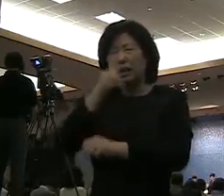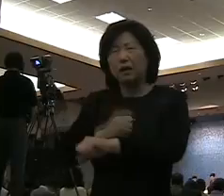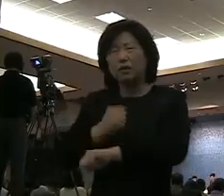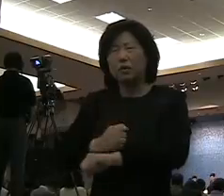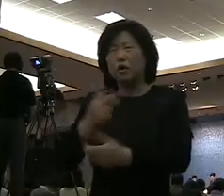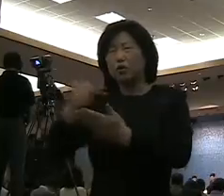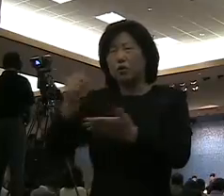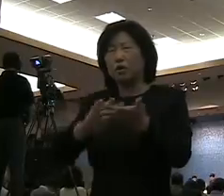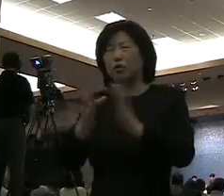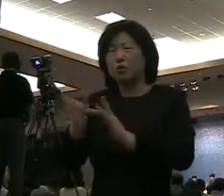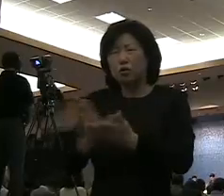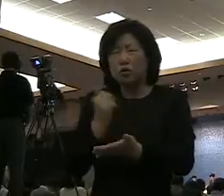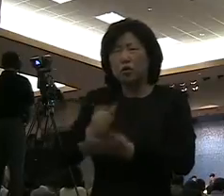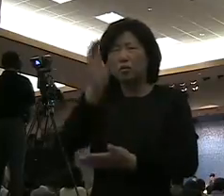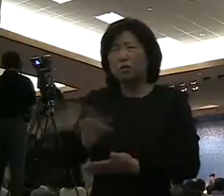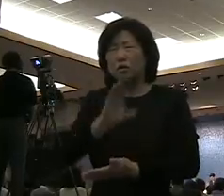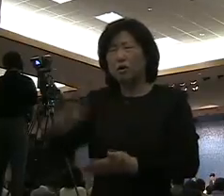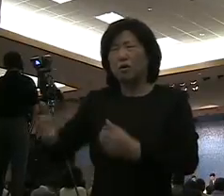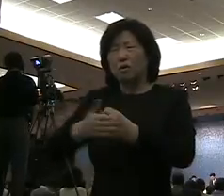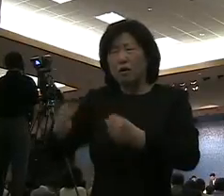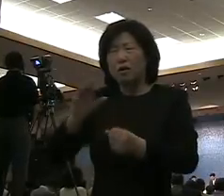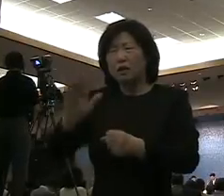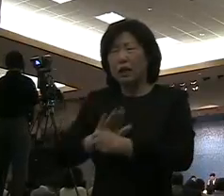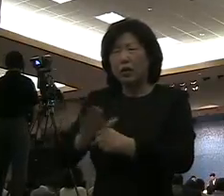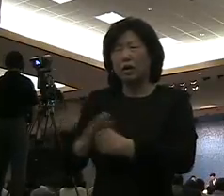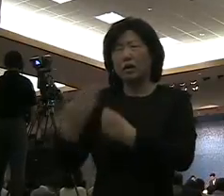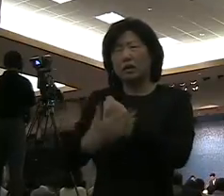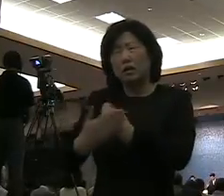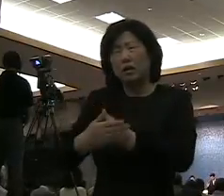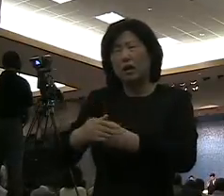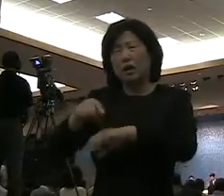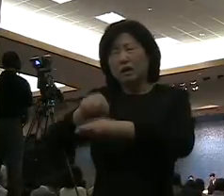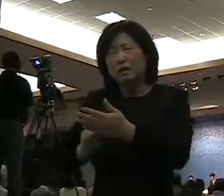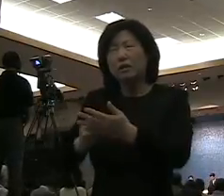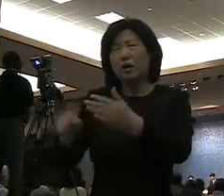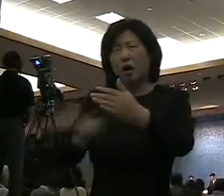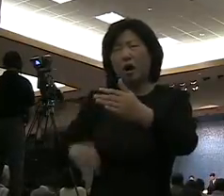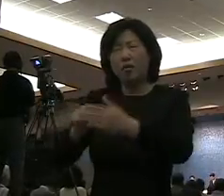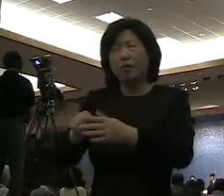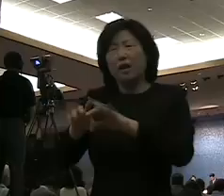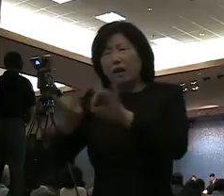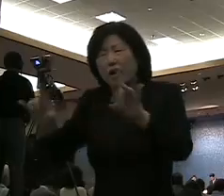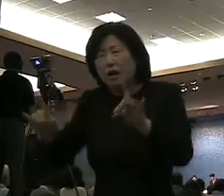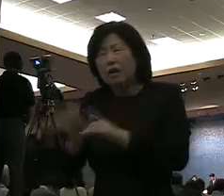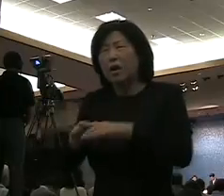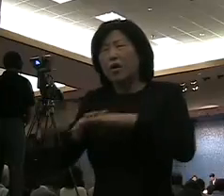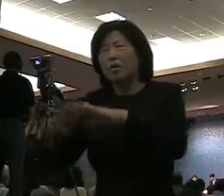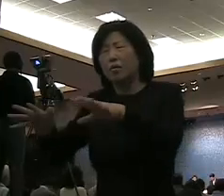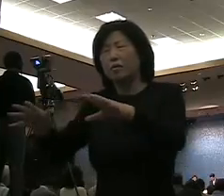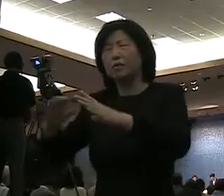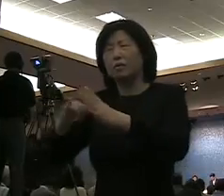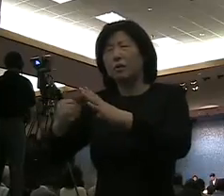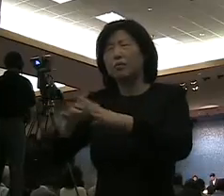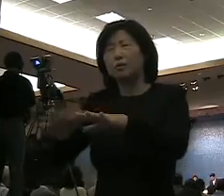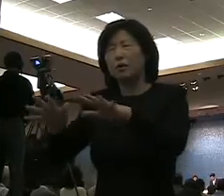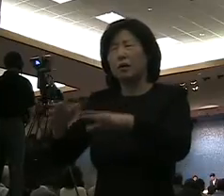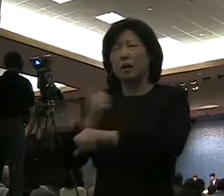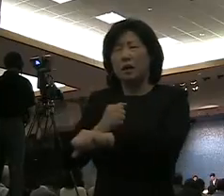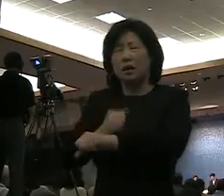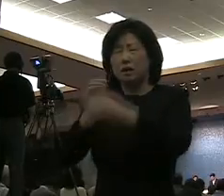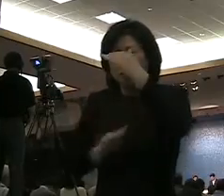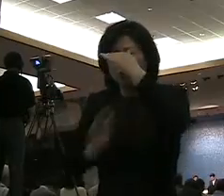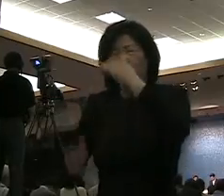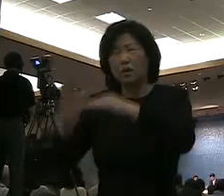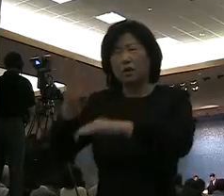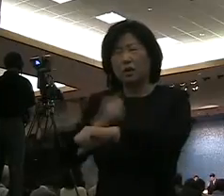그리스도의 십자가로 말미암아 사랑과 은혜가 우리의 심령 가운데 각인되어 세상으로 퍼져나가는 성도들이 되게 하옵소서. 오늘 예배를